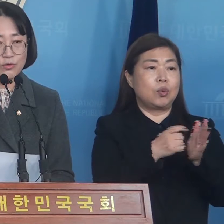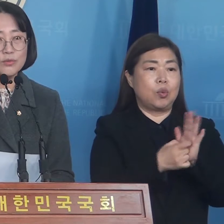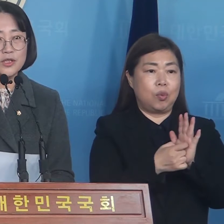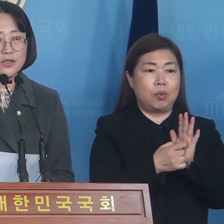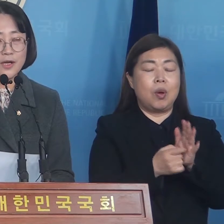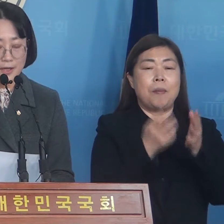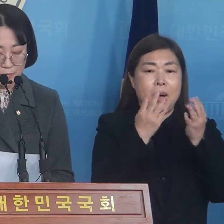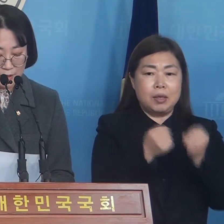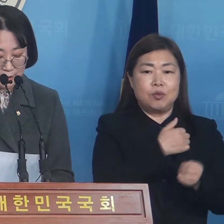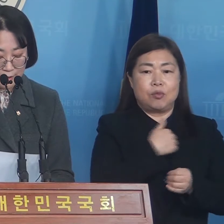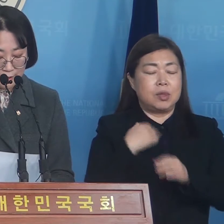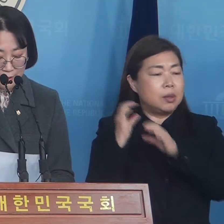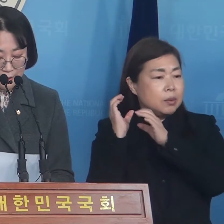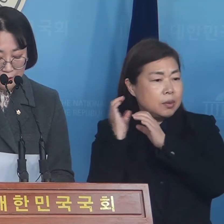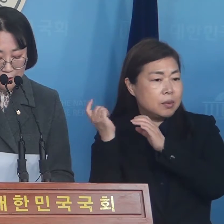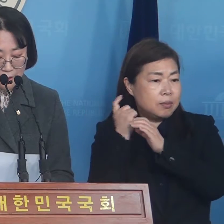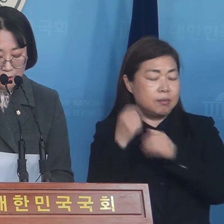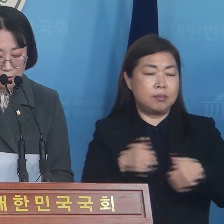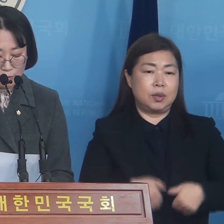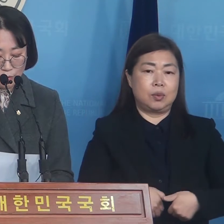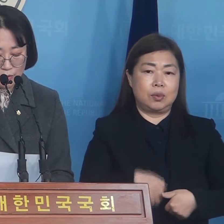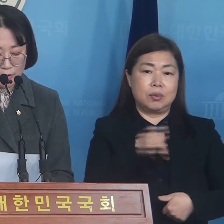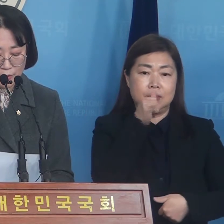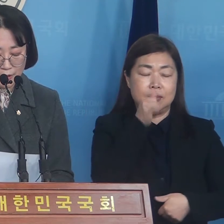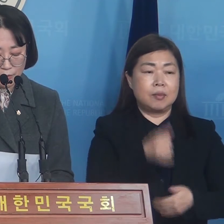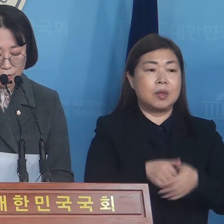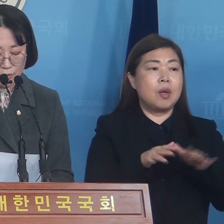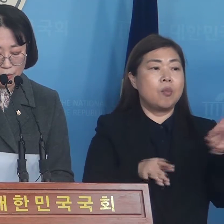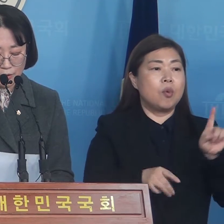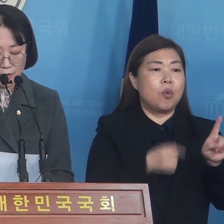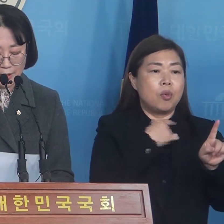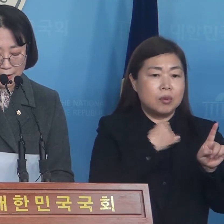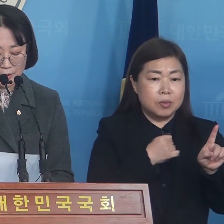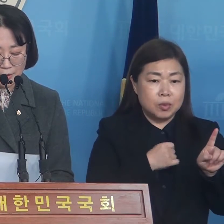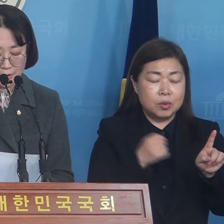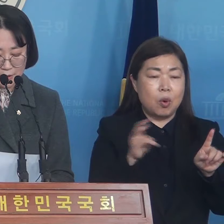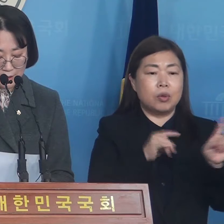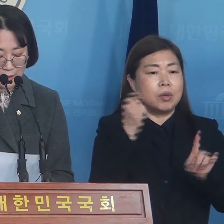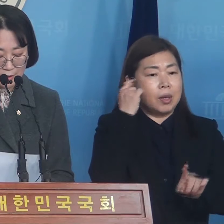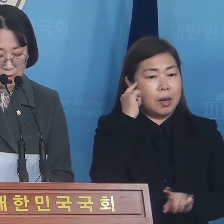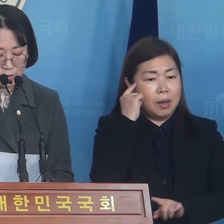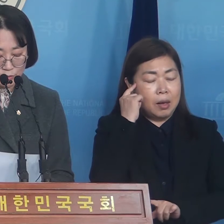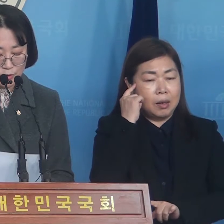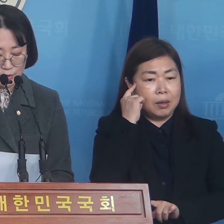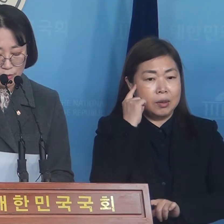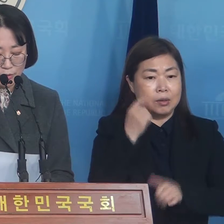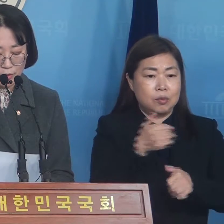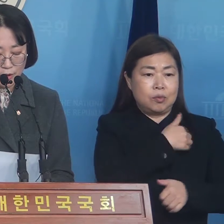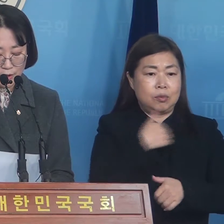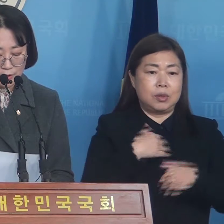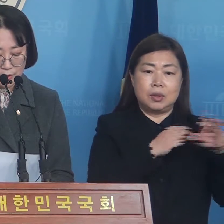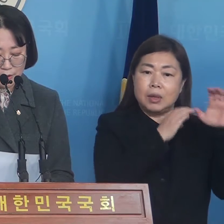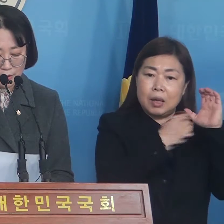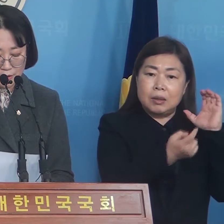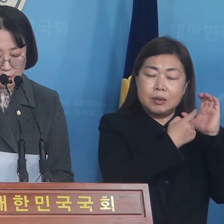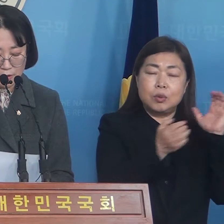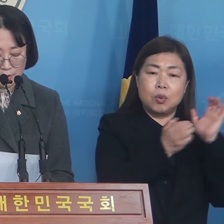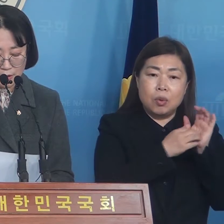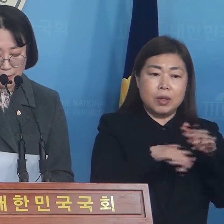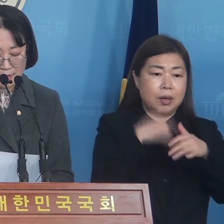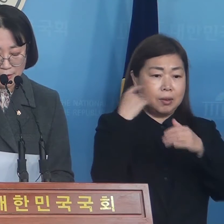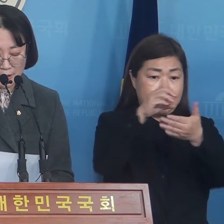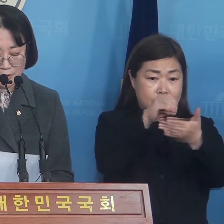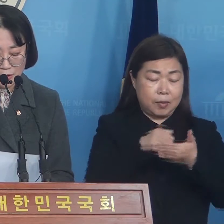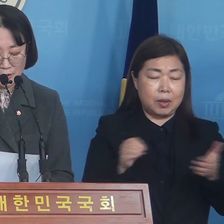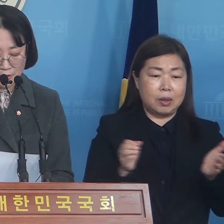그리고 충분히 들어야 합니다. 당사자들이 무엇을 원하고 또 어떤 아이디어를 제시하는지 충분히 듣고 그 의견을